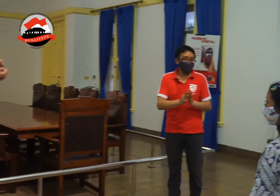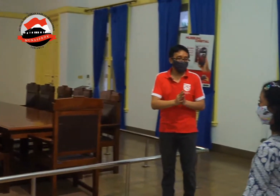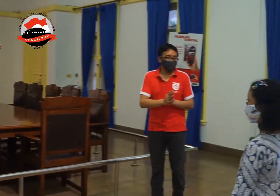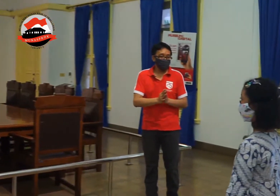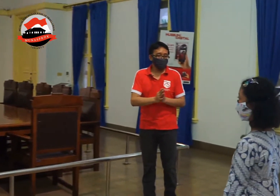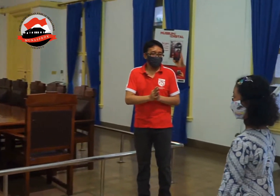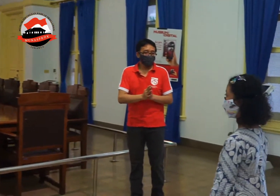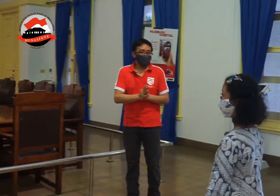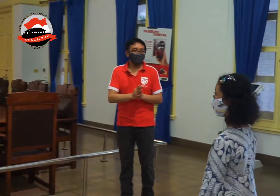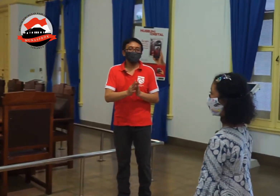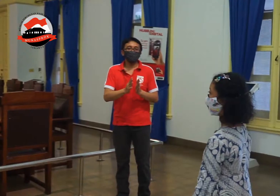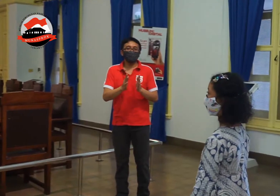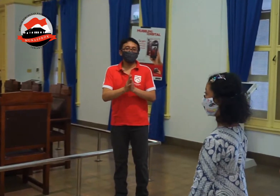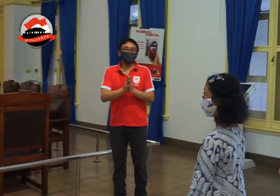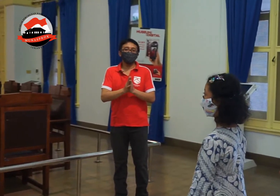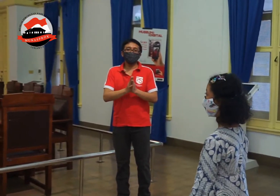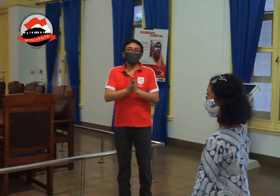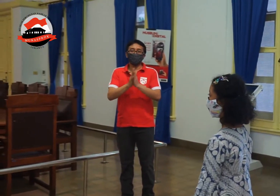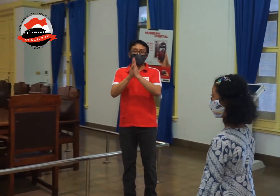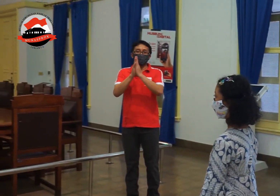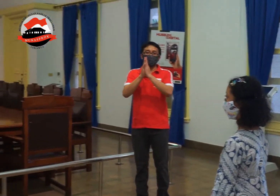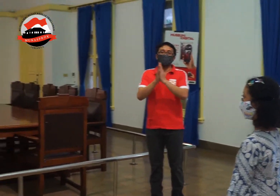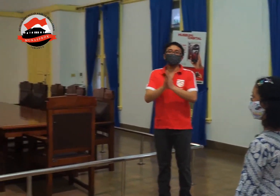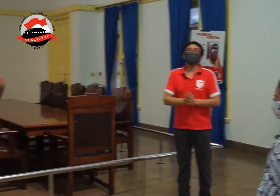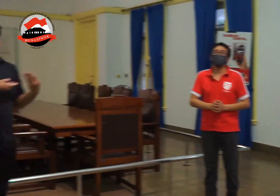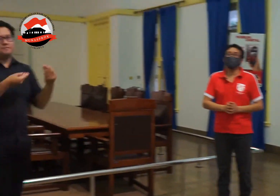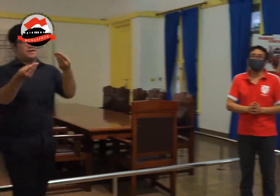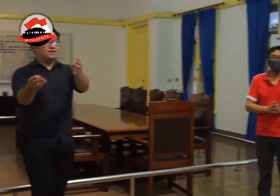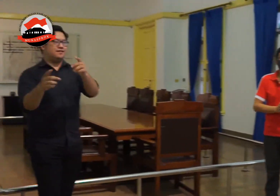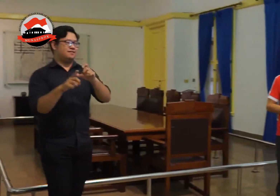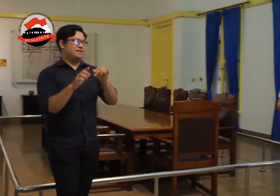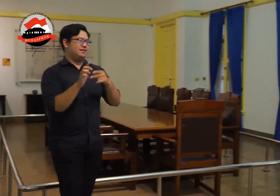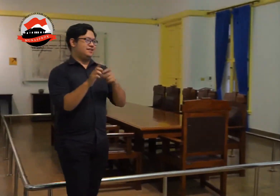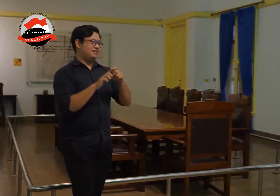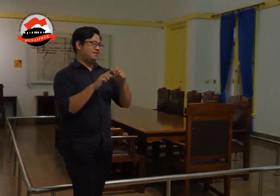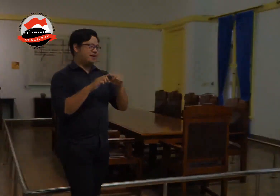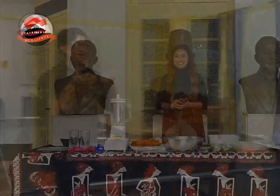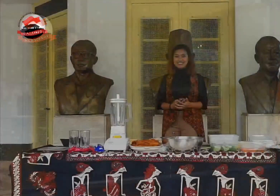saya akhiri, saya kembalikan kepada Kak Dinda. Silakan Kak Dinda.